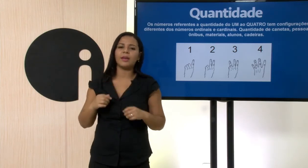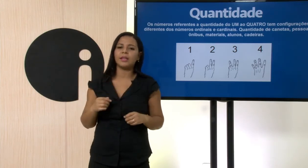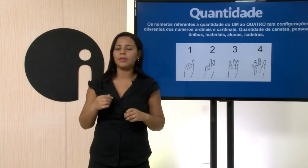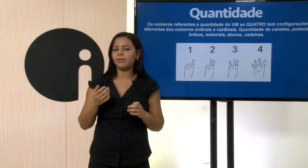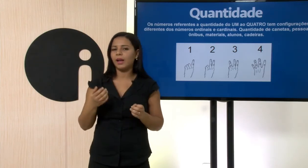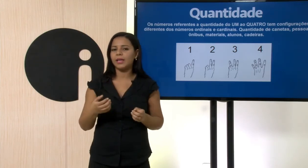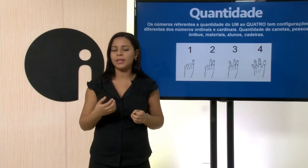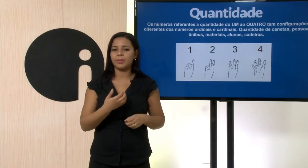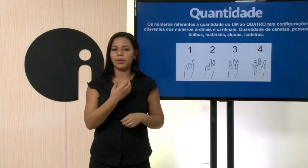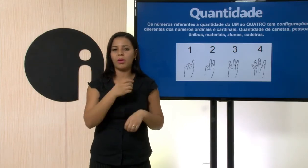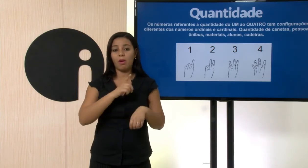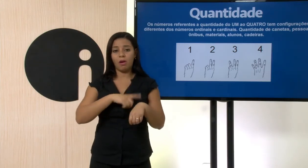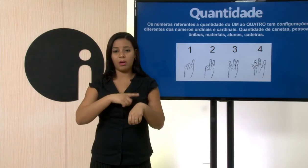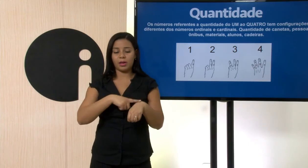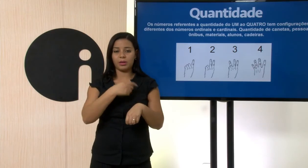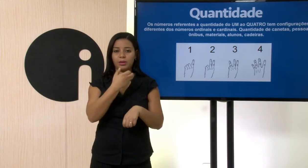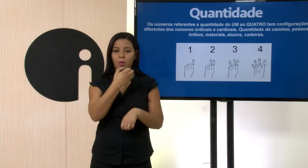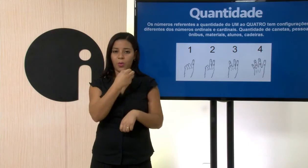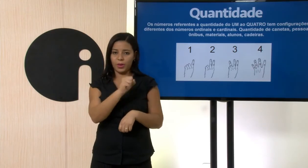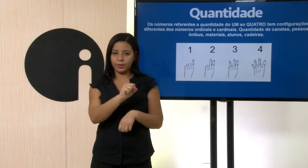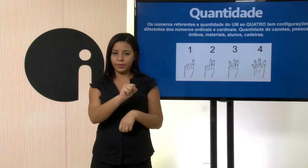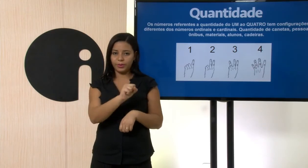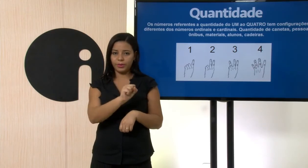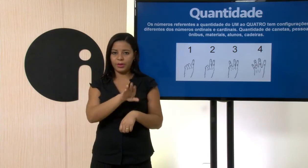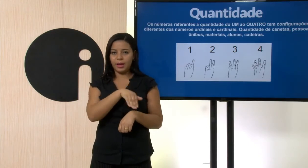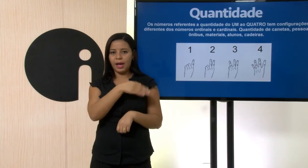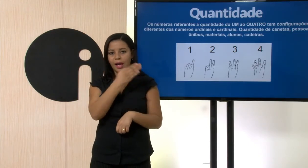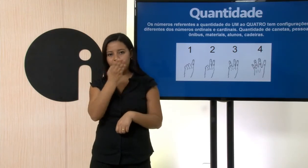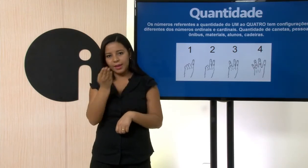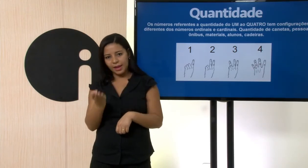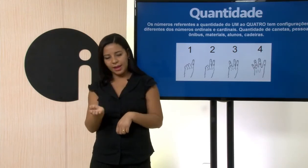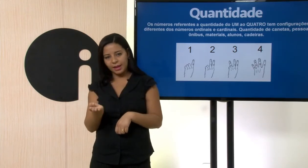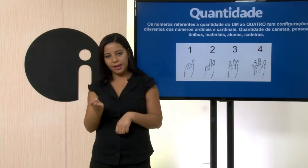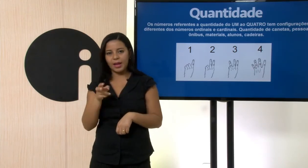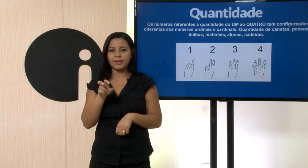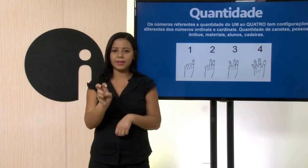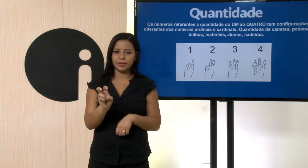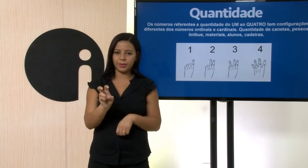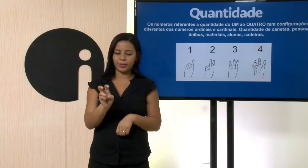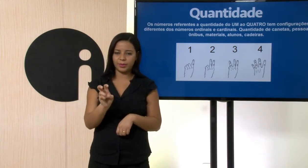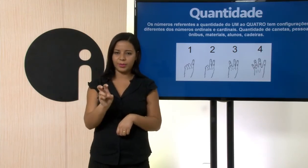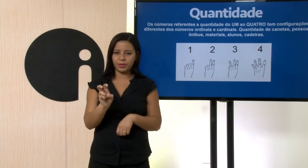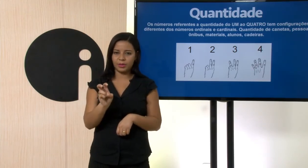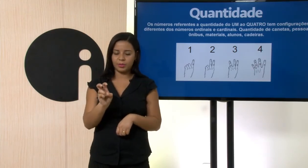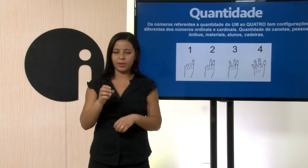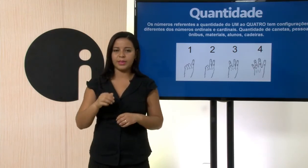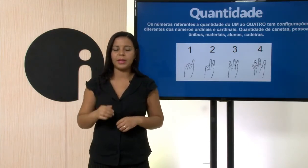ele vai falar, exemplo, hora 8 até às 5, por